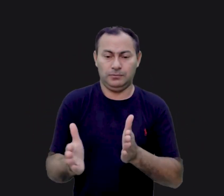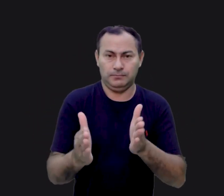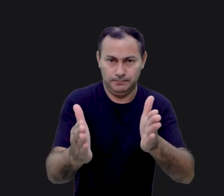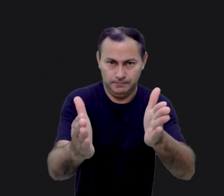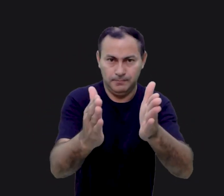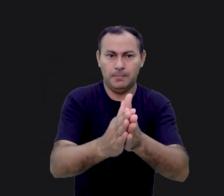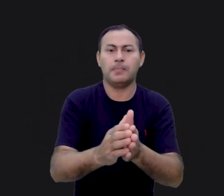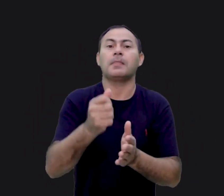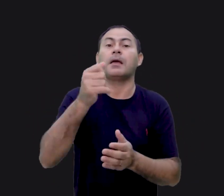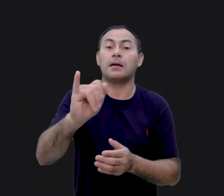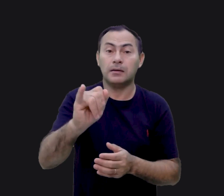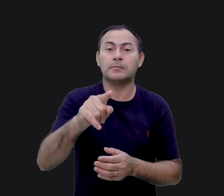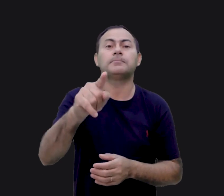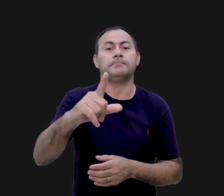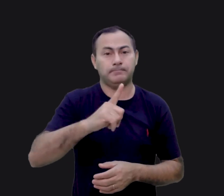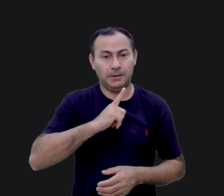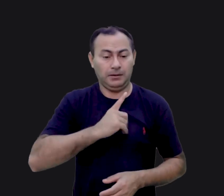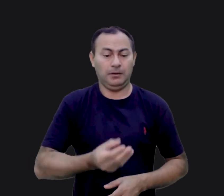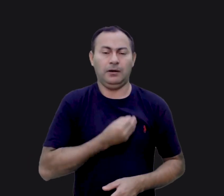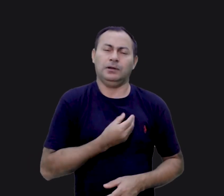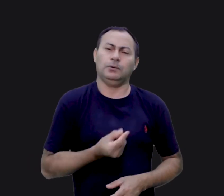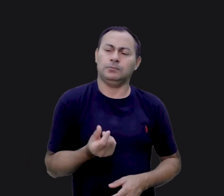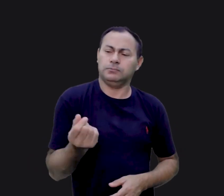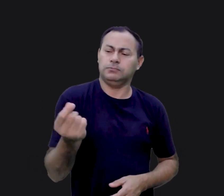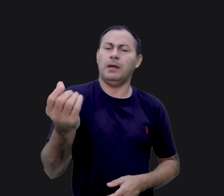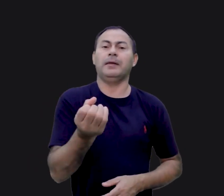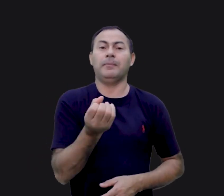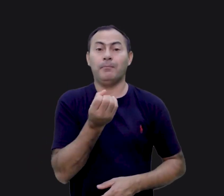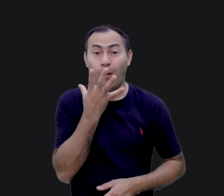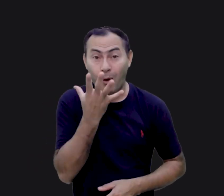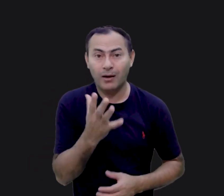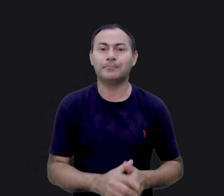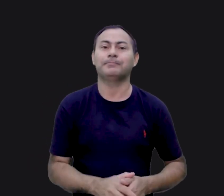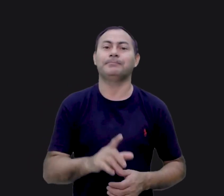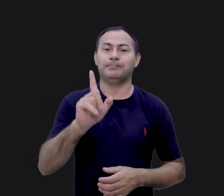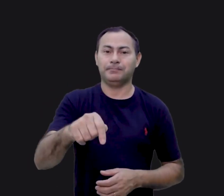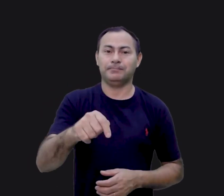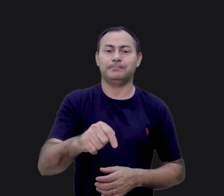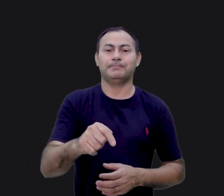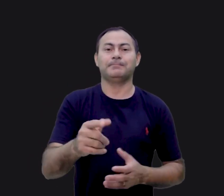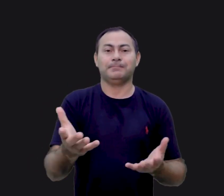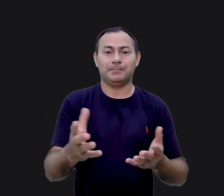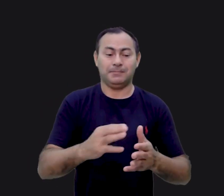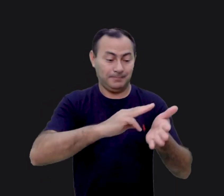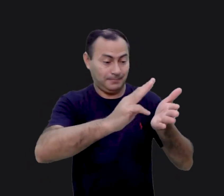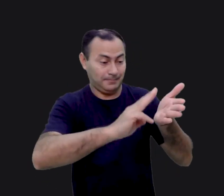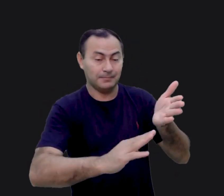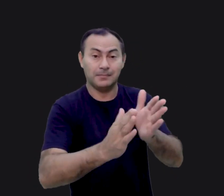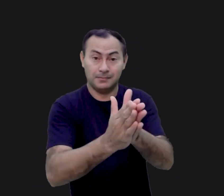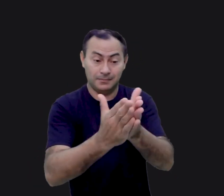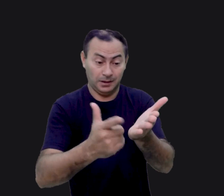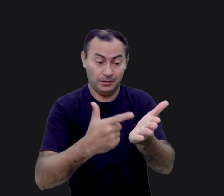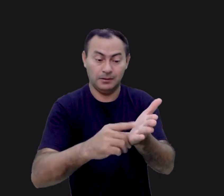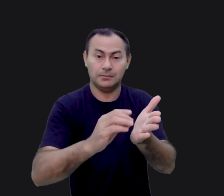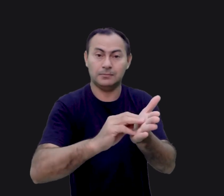seus caminhos e aí vocês terão vida longa e próspera Essa é a grande mensagem do livro de